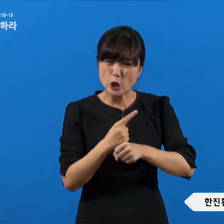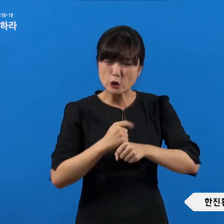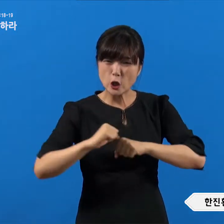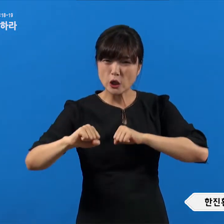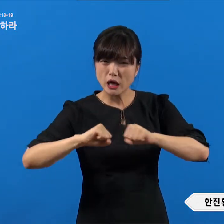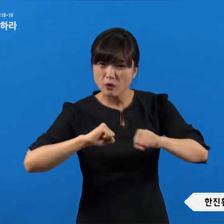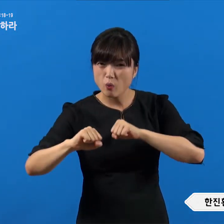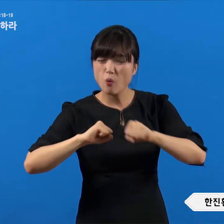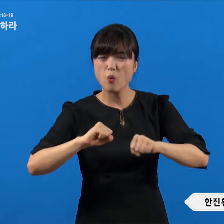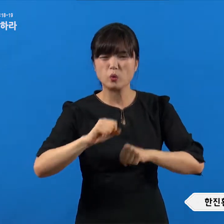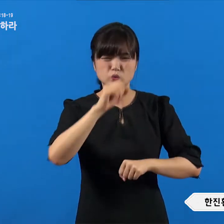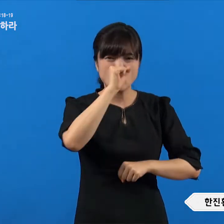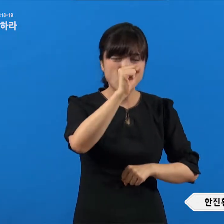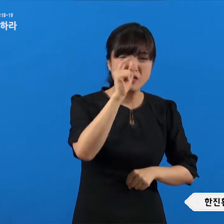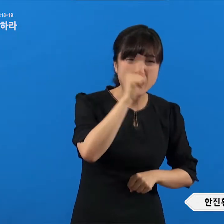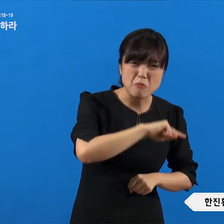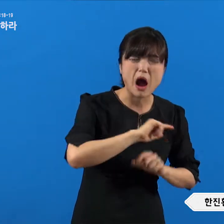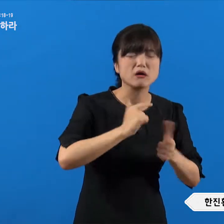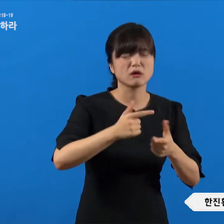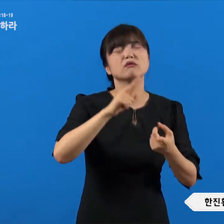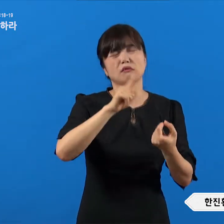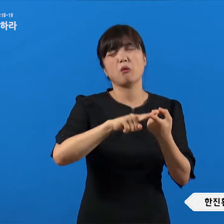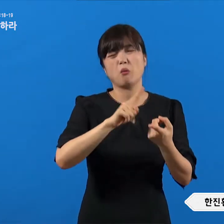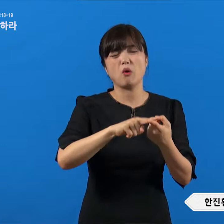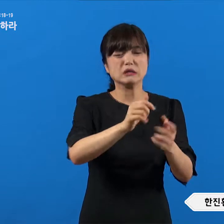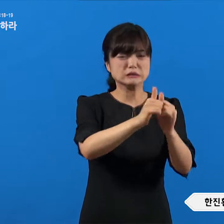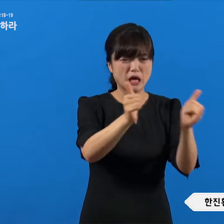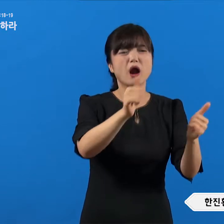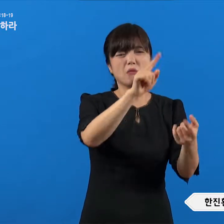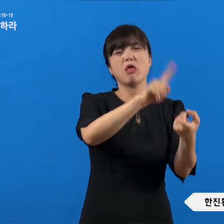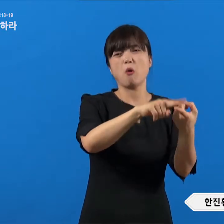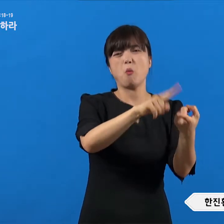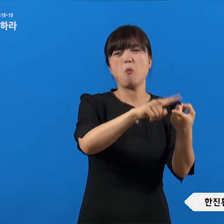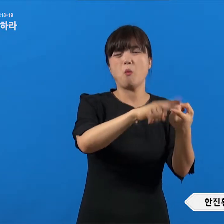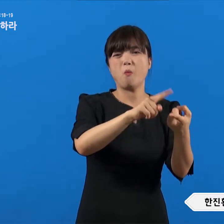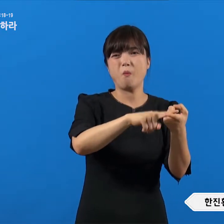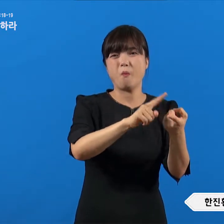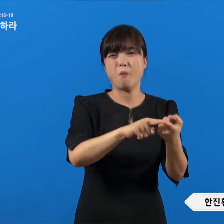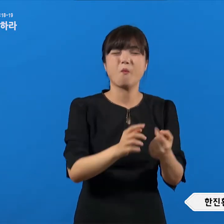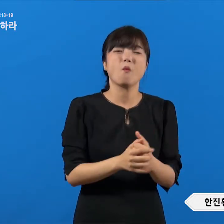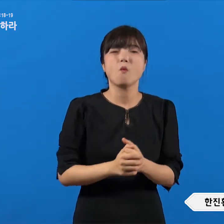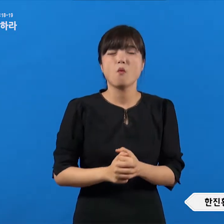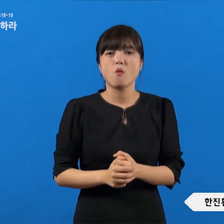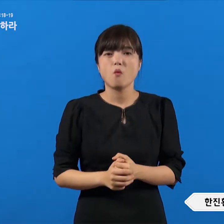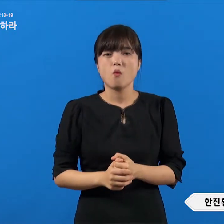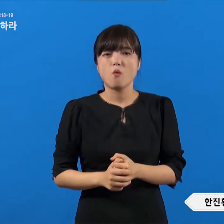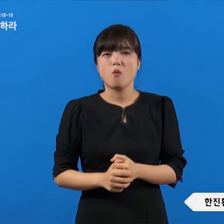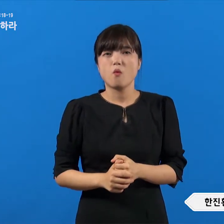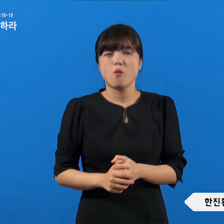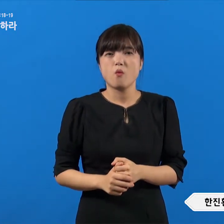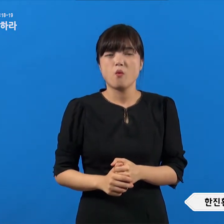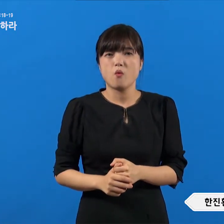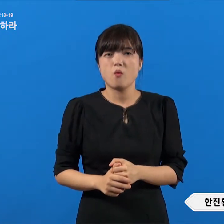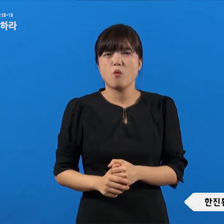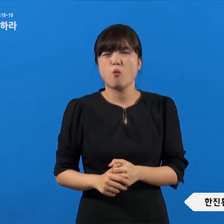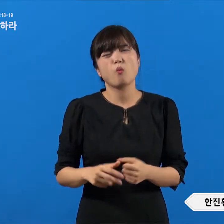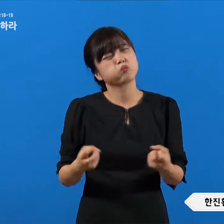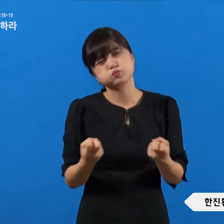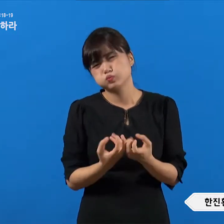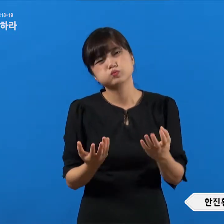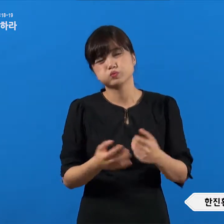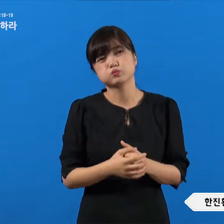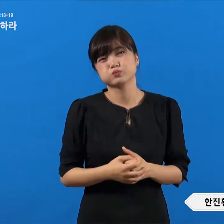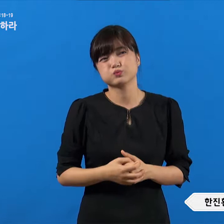것도 아니고 나쁜 것도 아니고 그냥 그것이 그 사람의 개성입니다. 또 그건 타고나는 것이기 때문에 어쩔